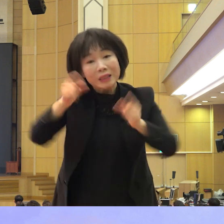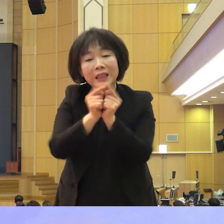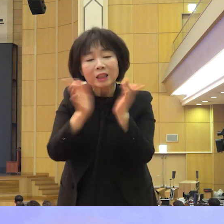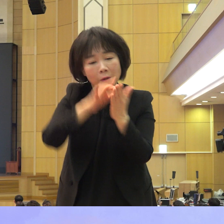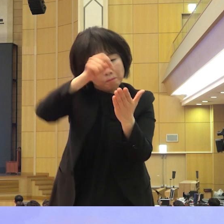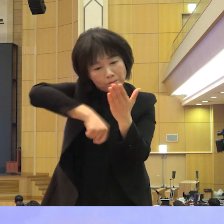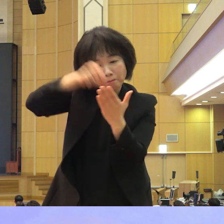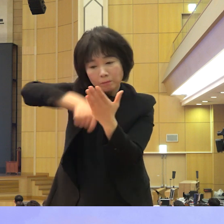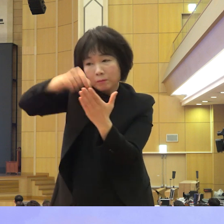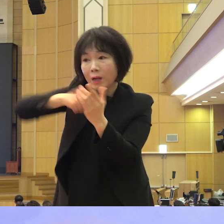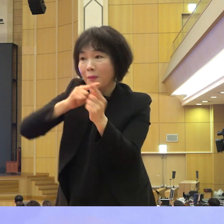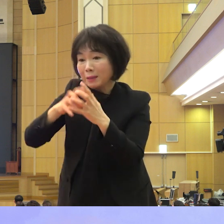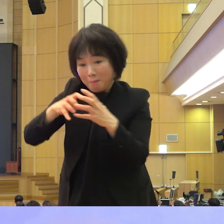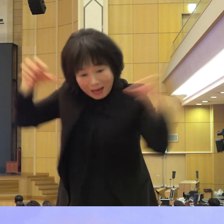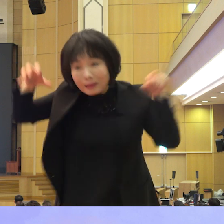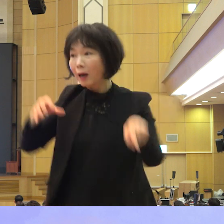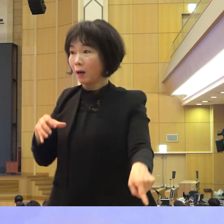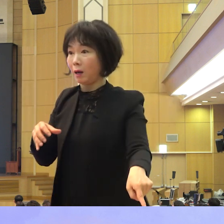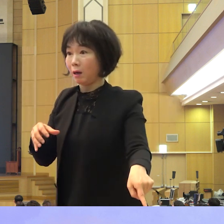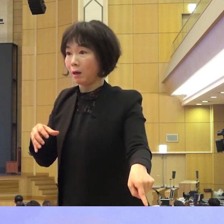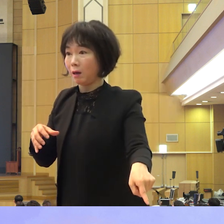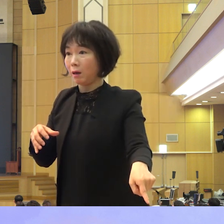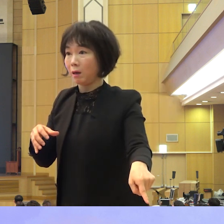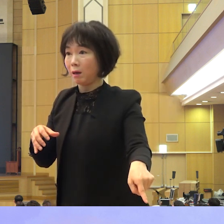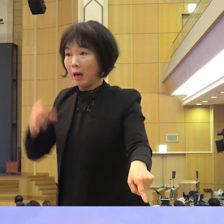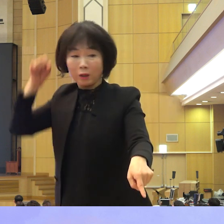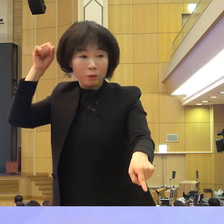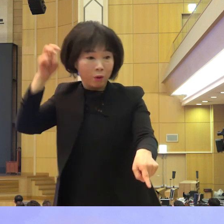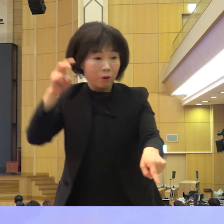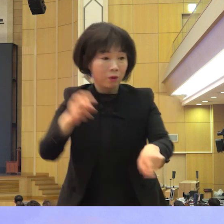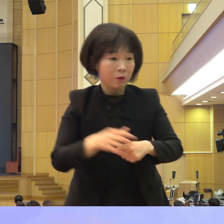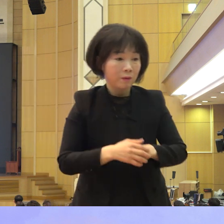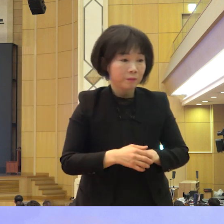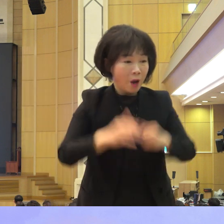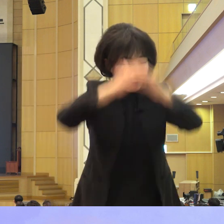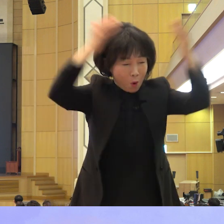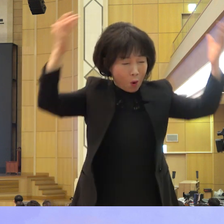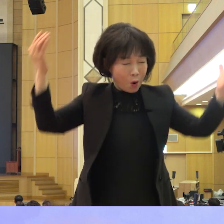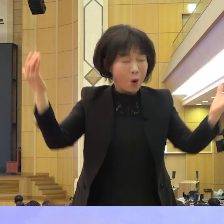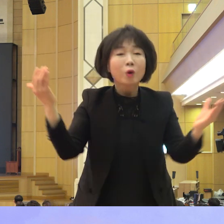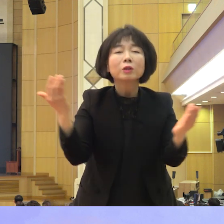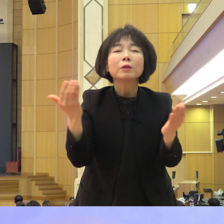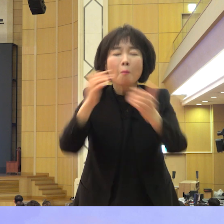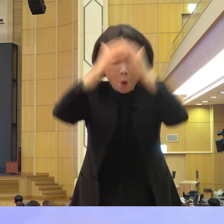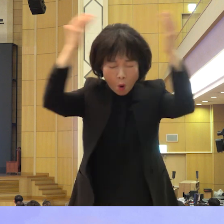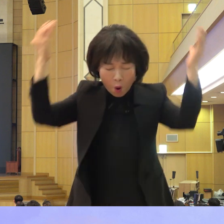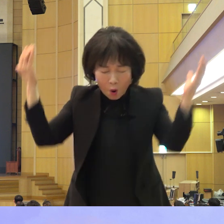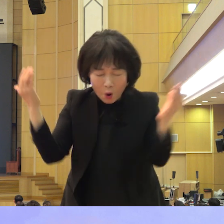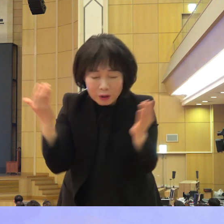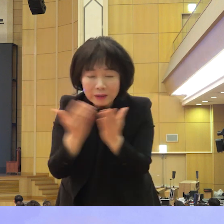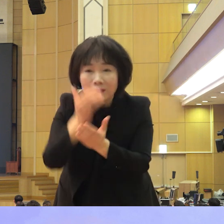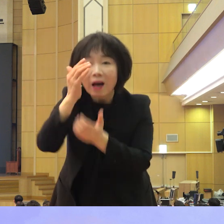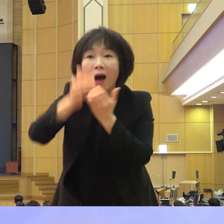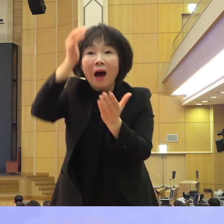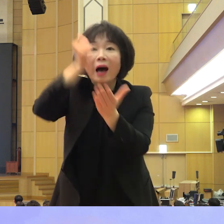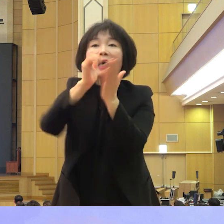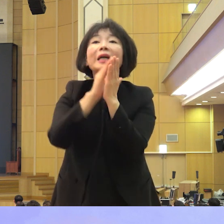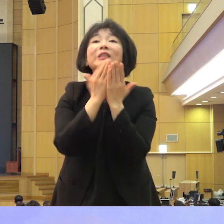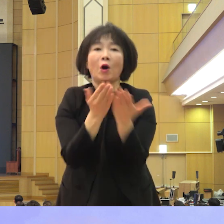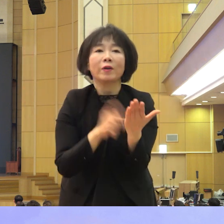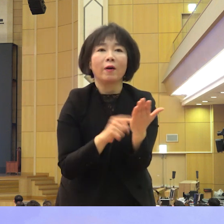모든 선지자가 기록한 글로 시작하여 모든 성경에, 그럼 한마디로